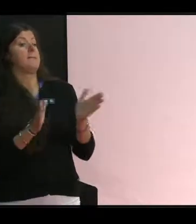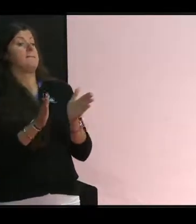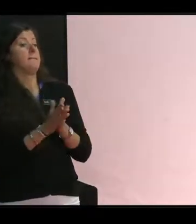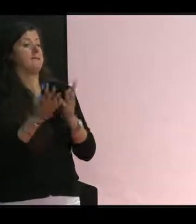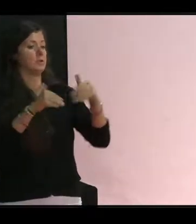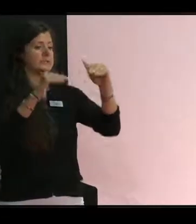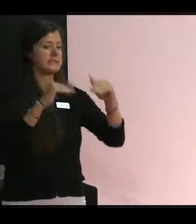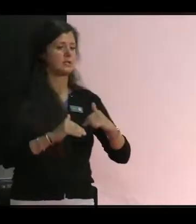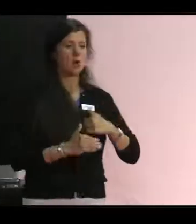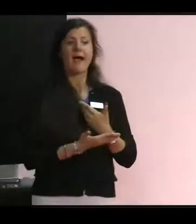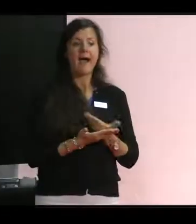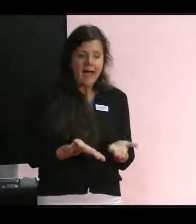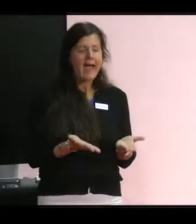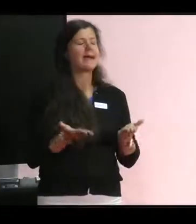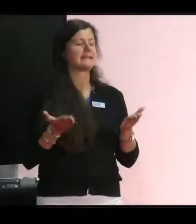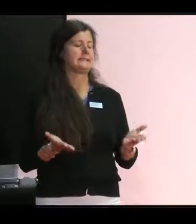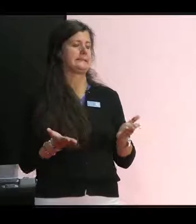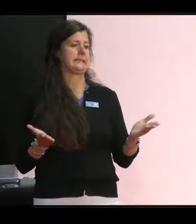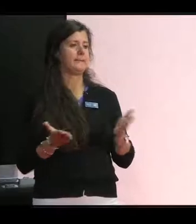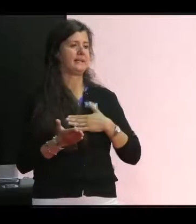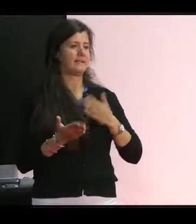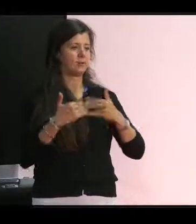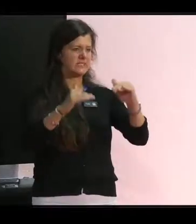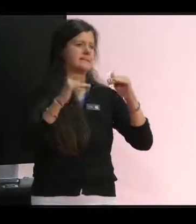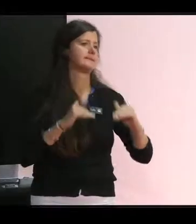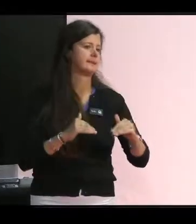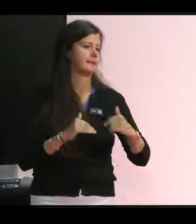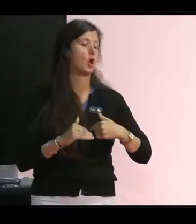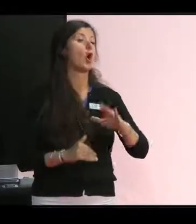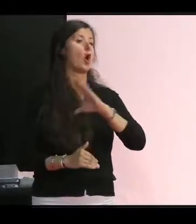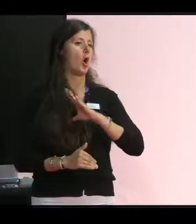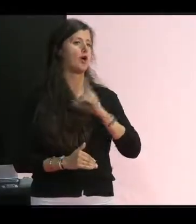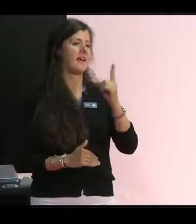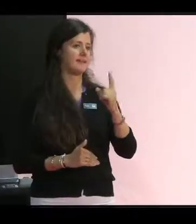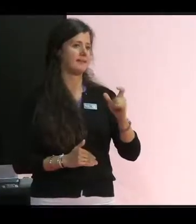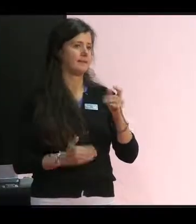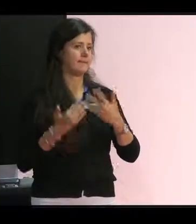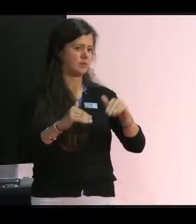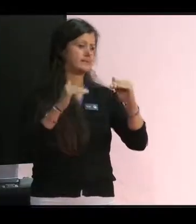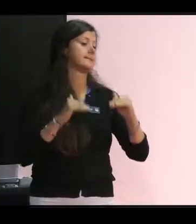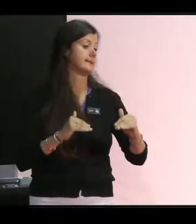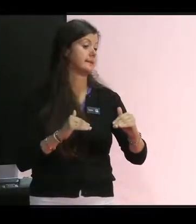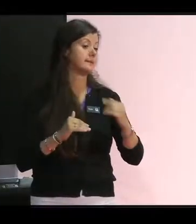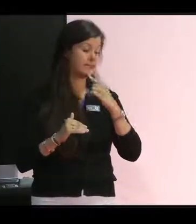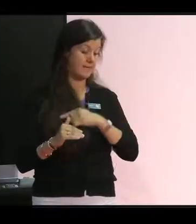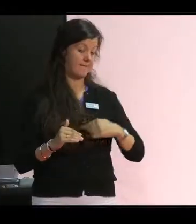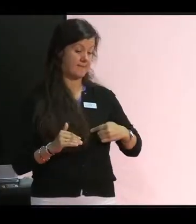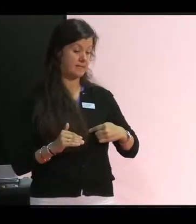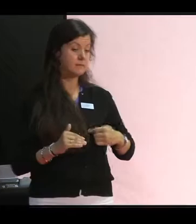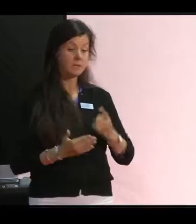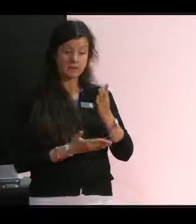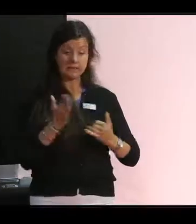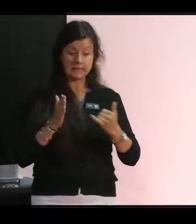funktionsnedsättning, man är inte sin funktionsnedsättning. Men det finns också folk inom funkisrörelsen som tycker